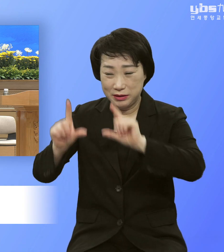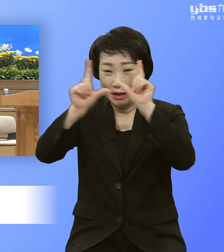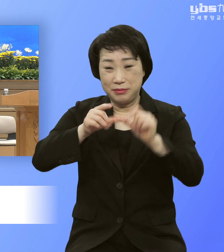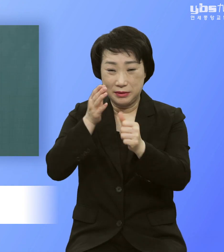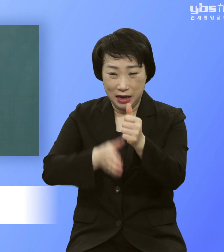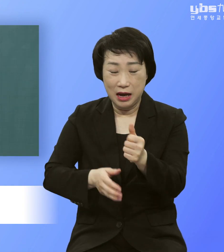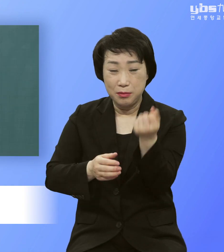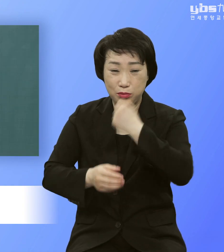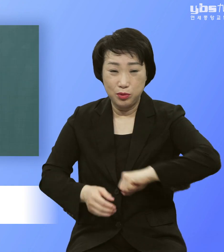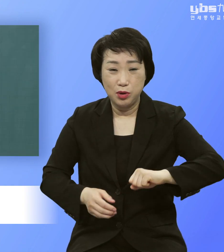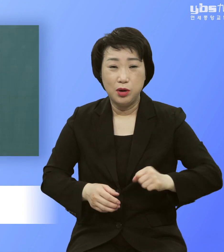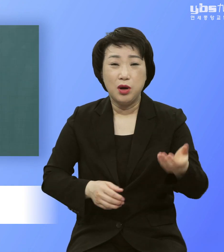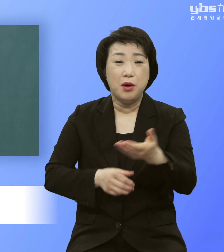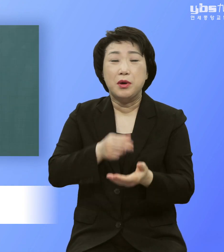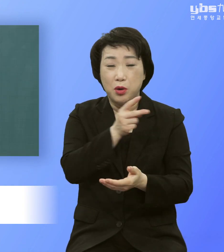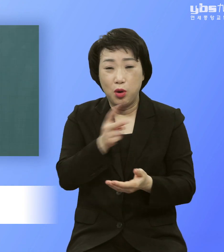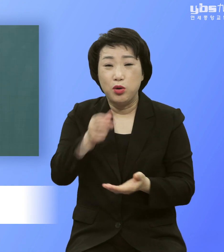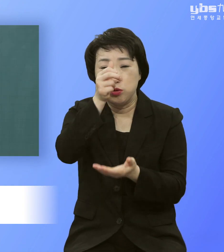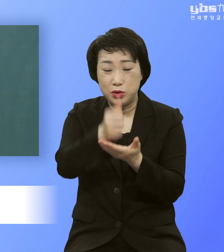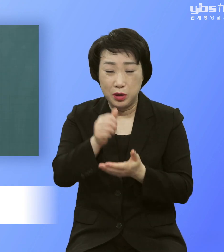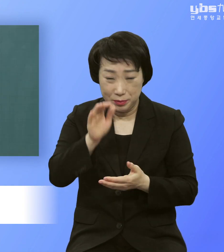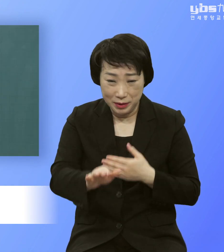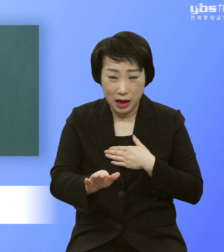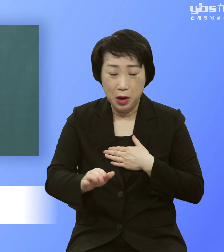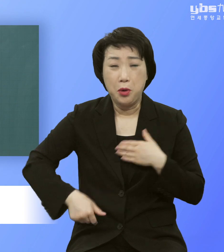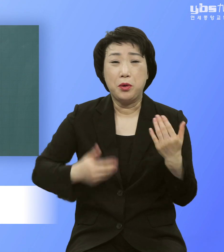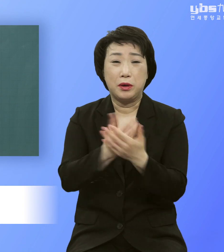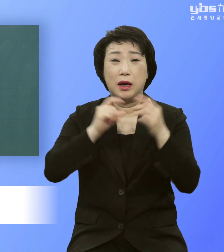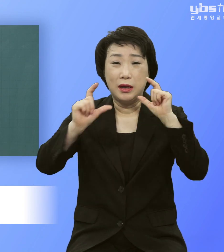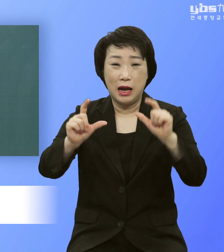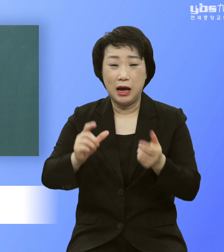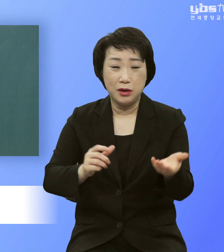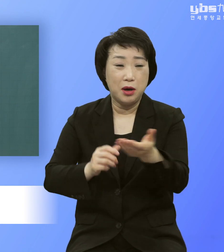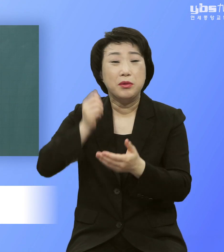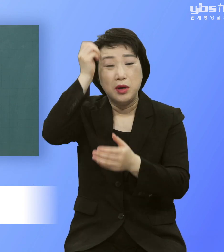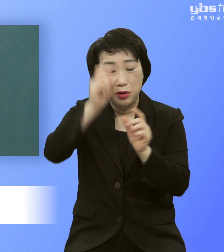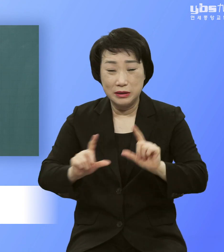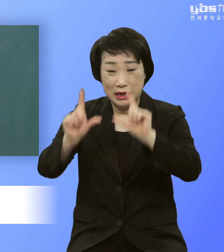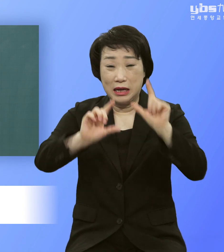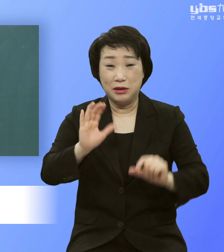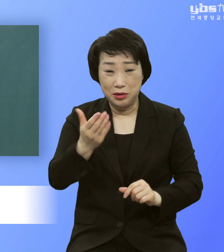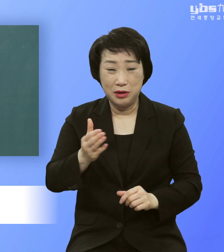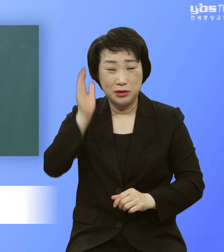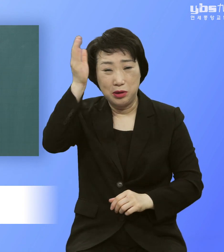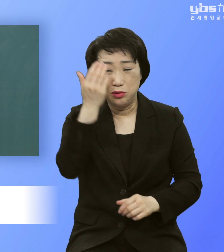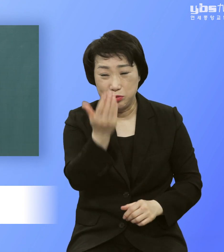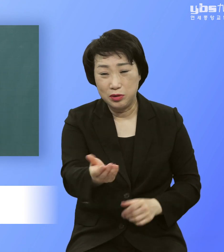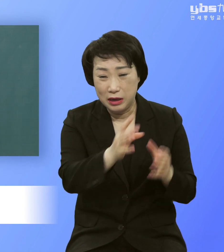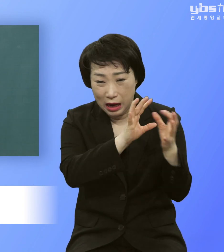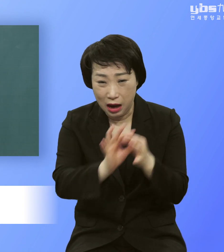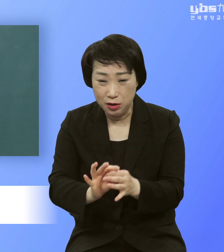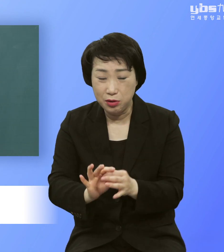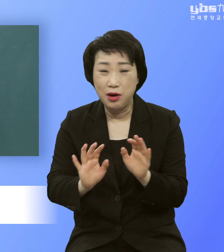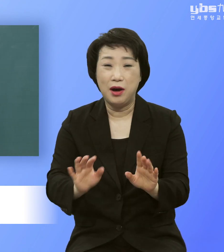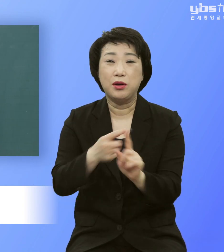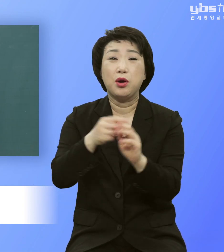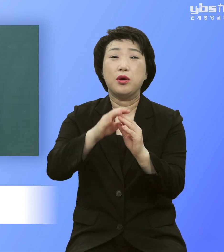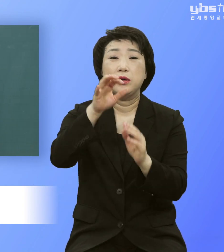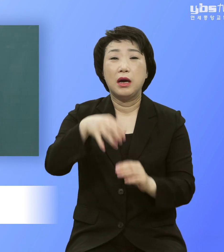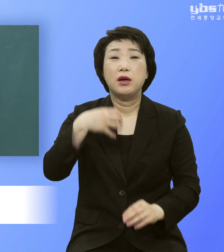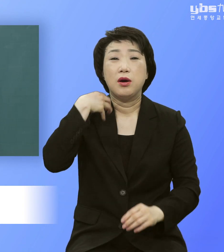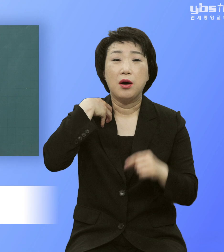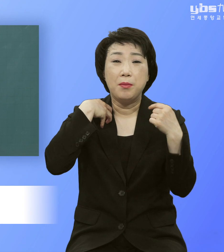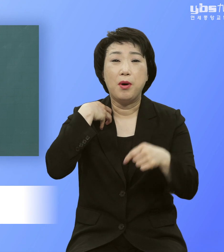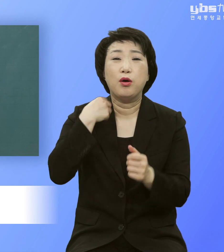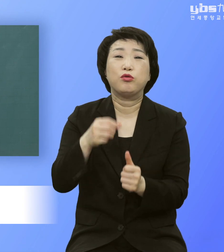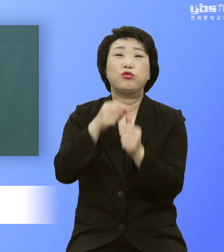살아라. 불순종은 죄다. 회개하라. 살아야 된다. 그래서 교회는 살리는